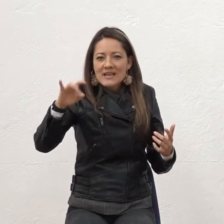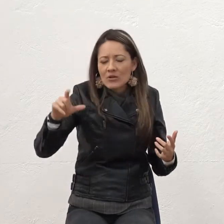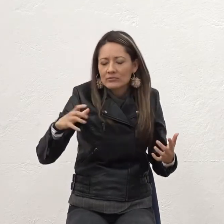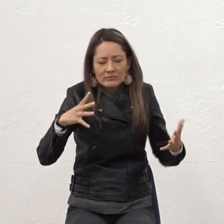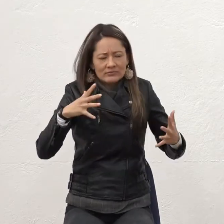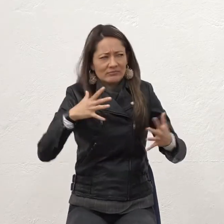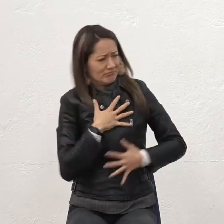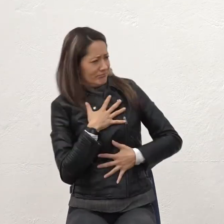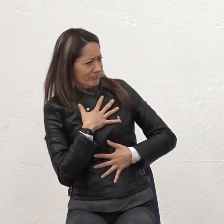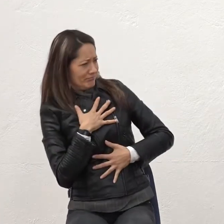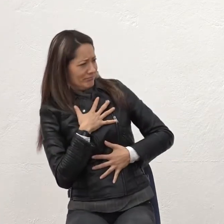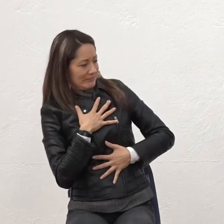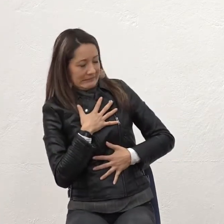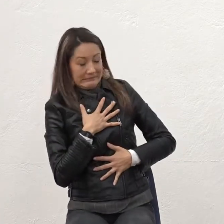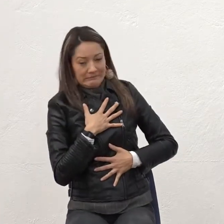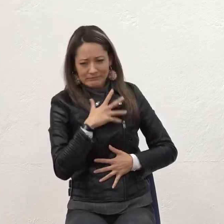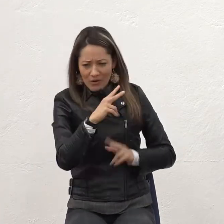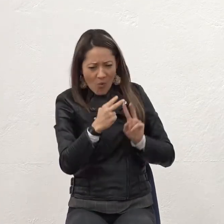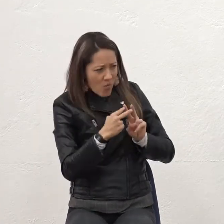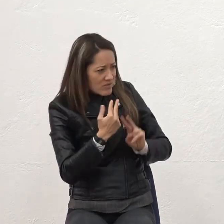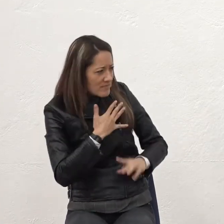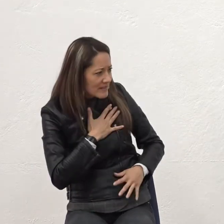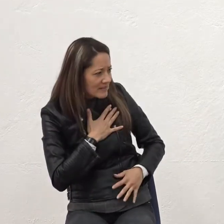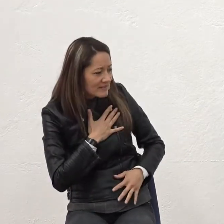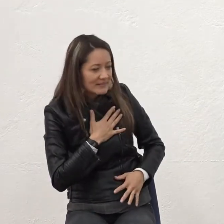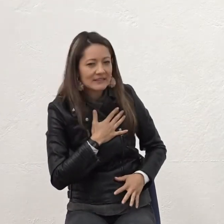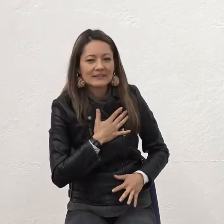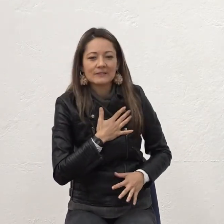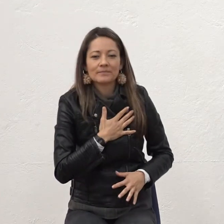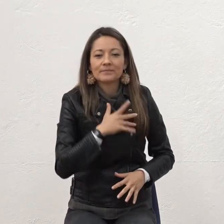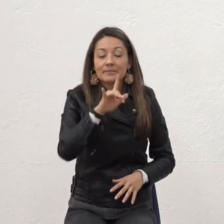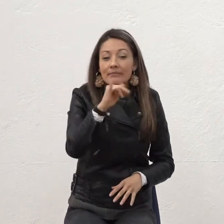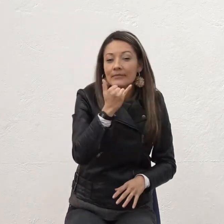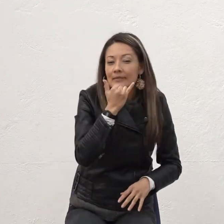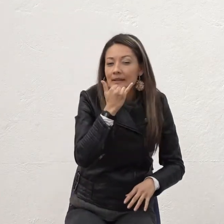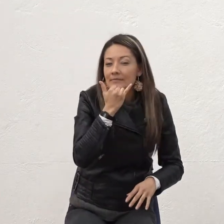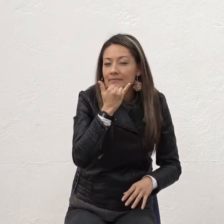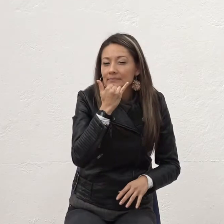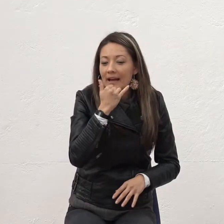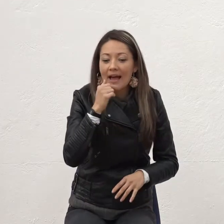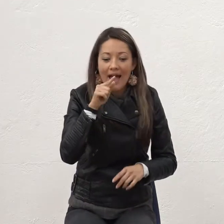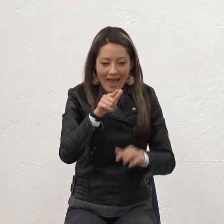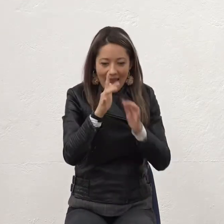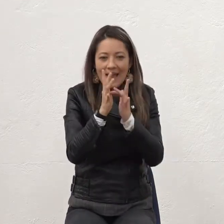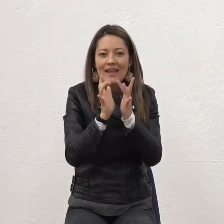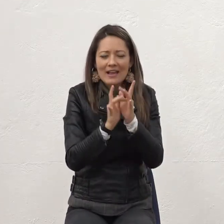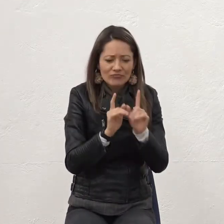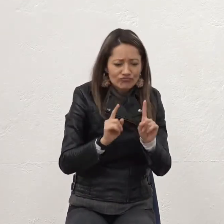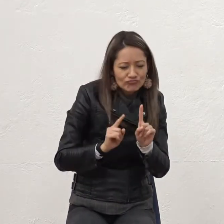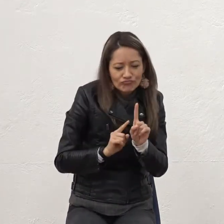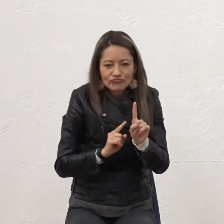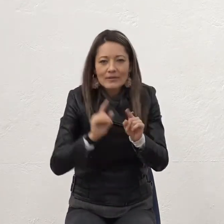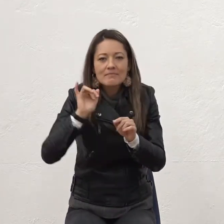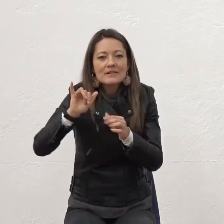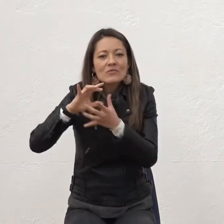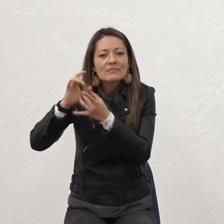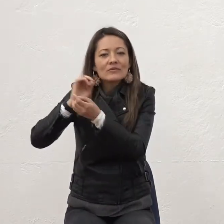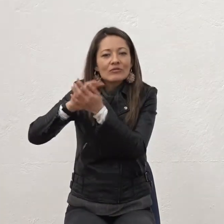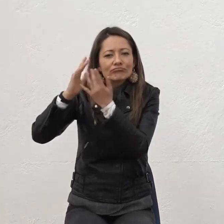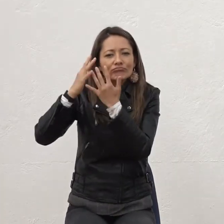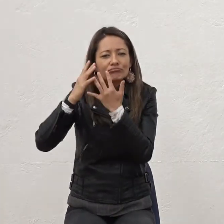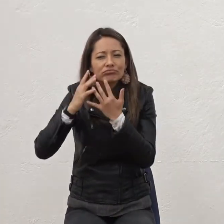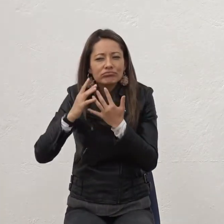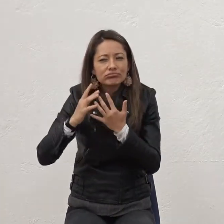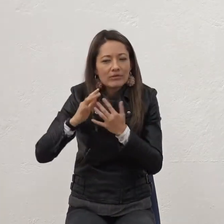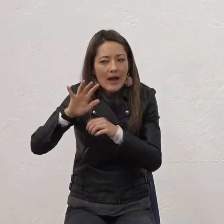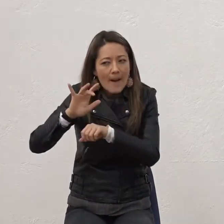uno. Uy, Señor. Y vemos cómo el Señor se movía ahí. Ahí ya empezaba el Señor a